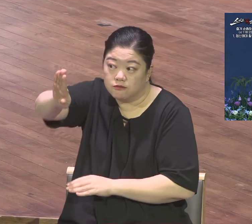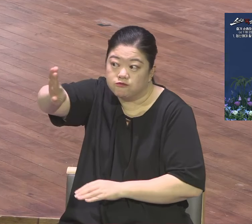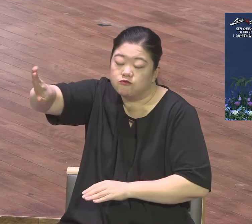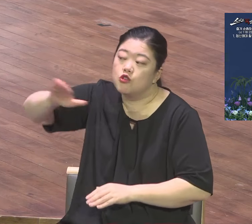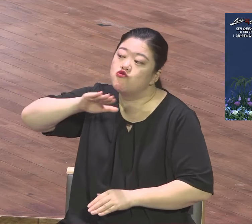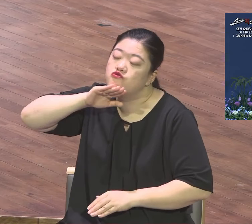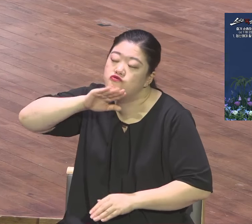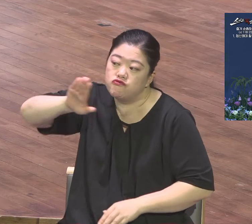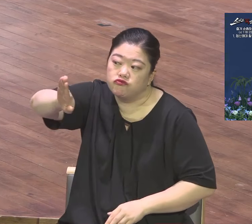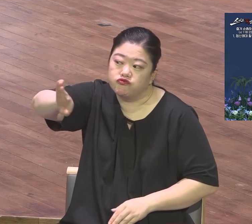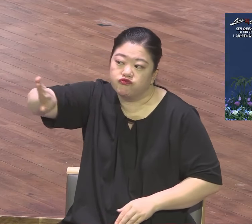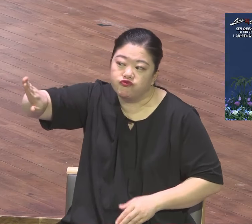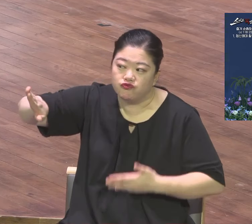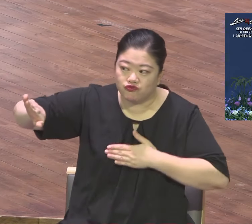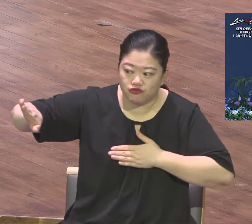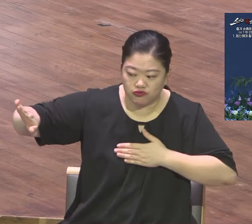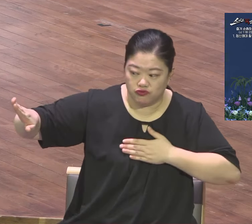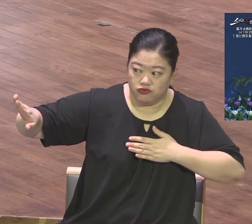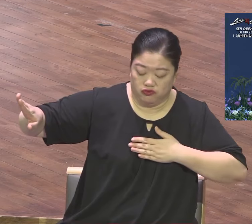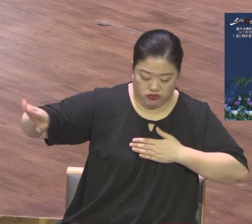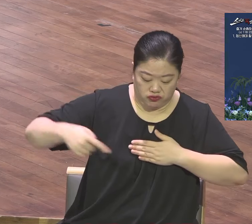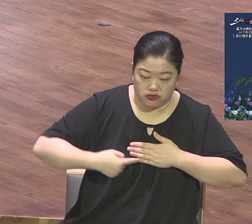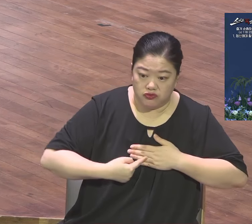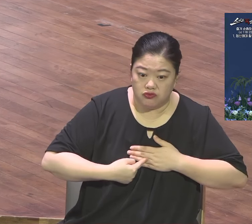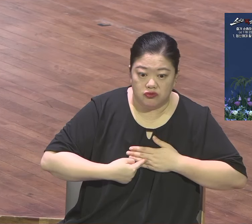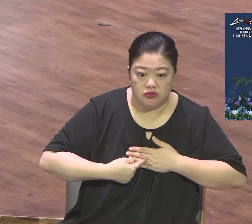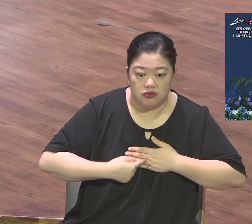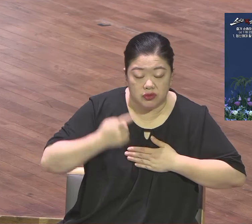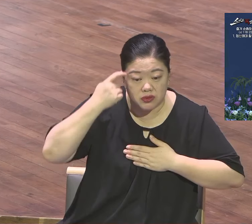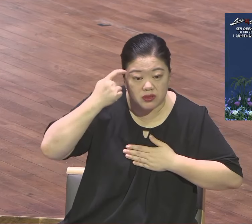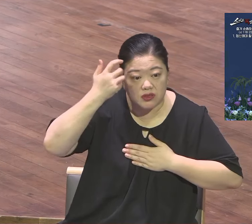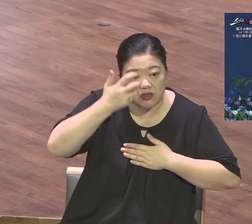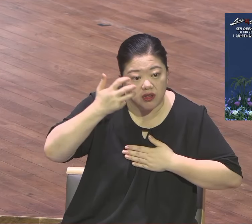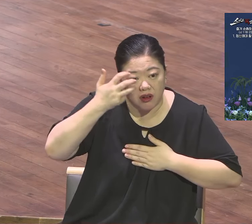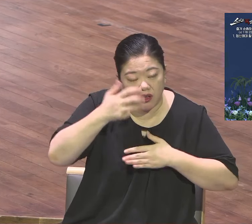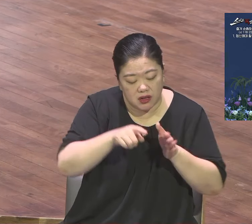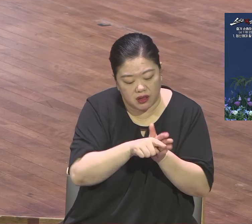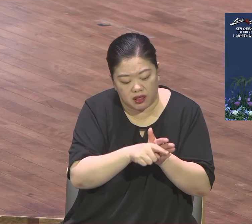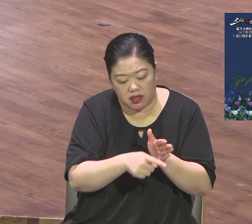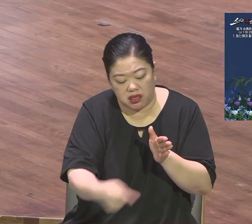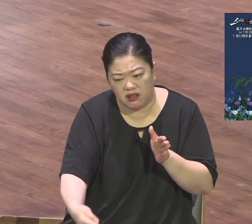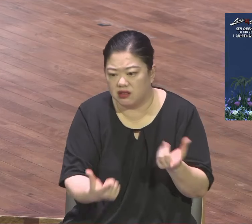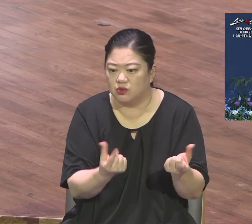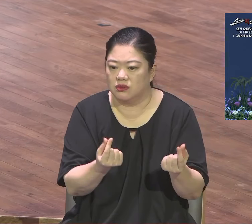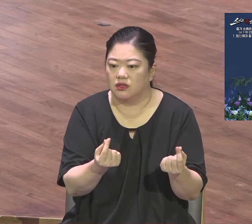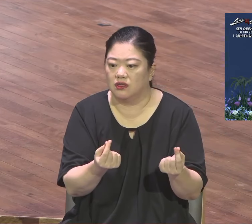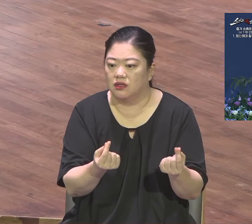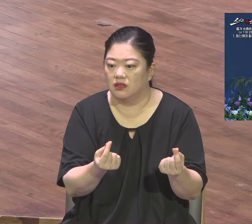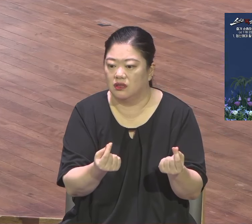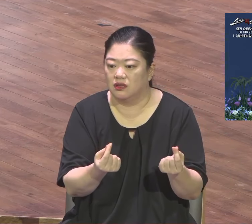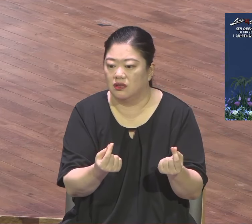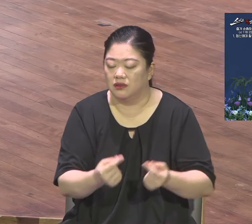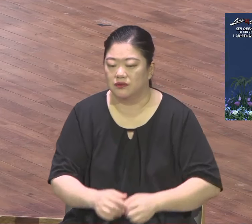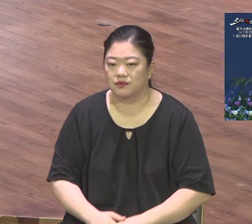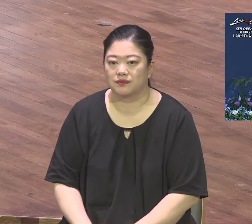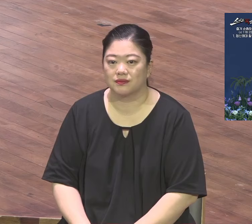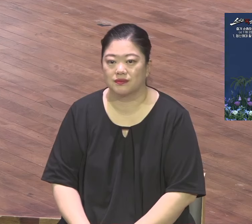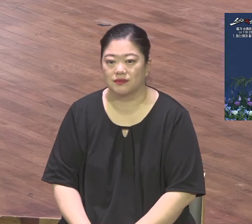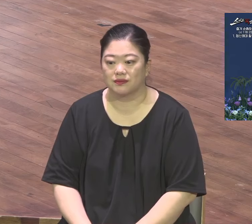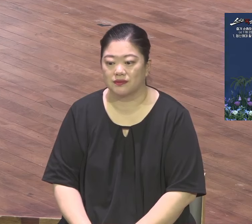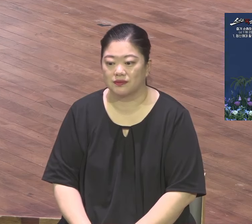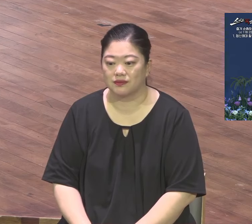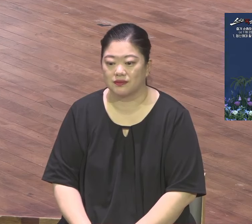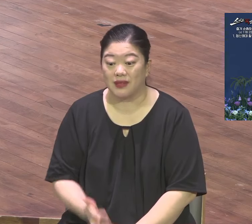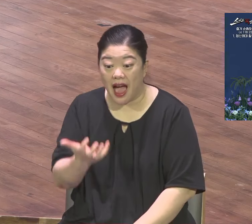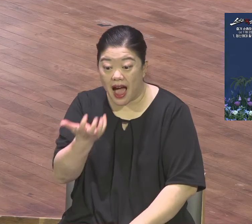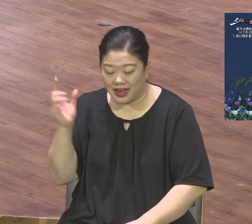결국 뭐요? 영적 무감각한 상태. 찬송을 불러도 그냥 은혜로운